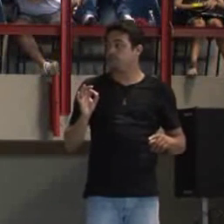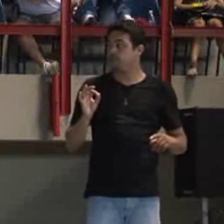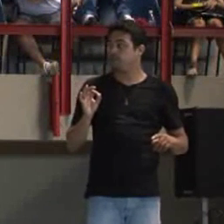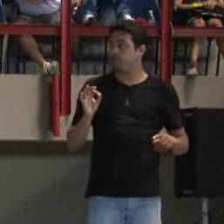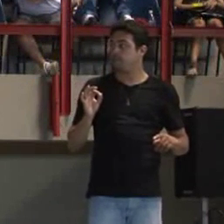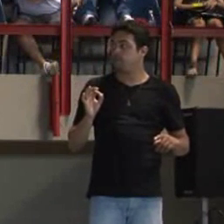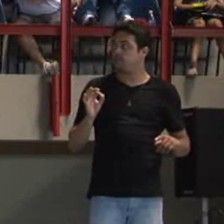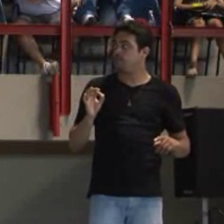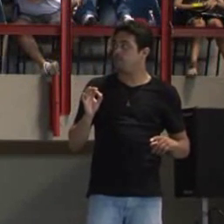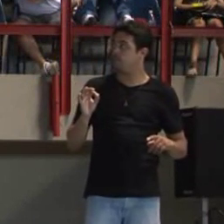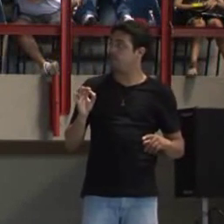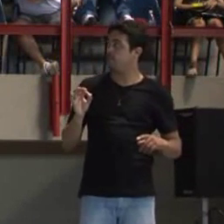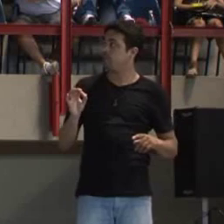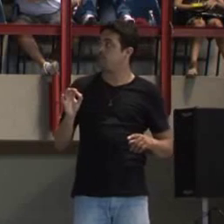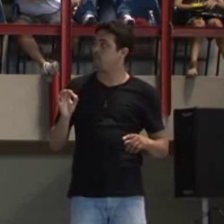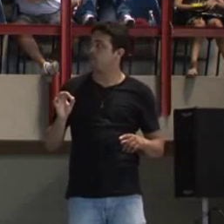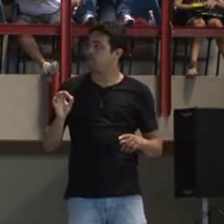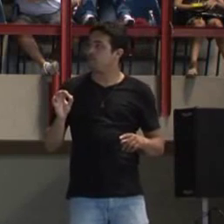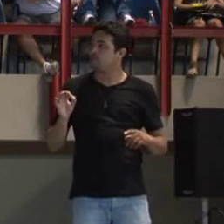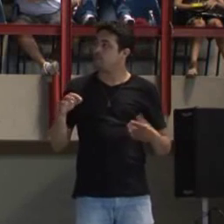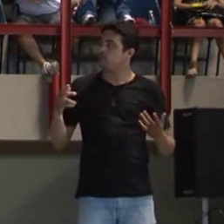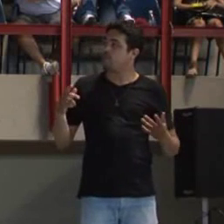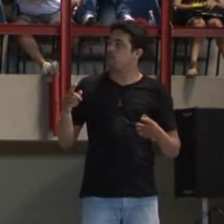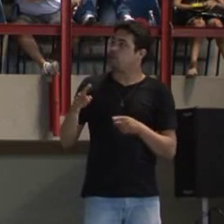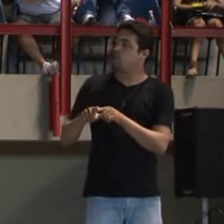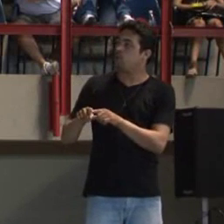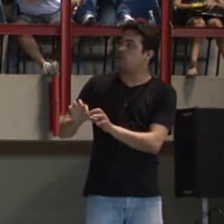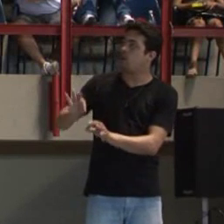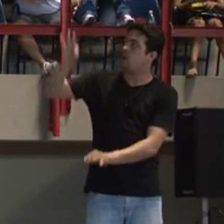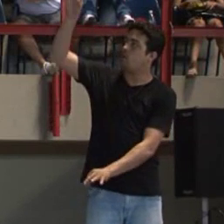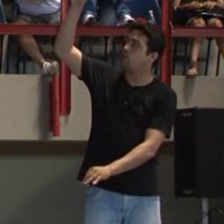Eu não sei, Fábio, tu sabe qual é a altura daqui para lá?